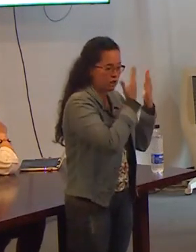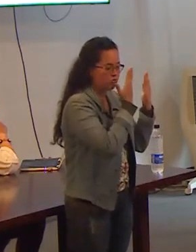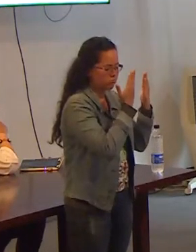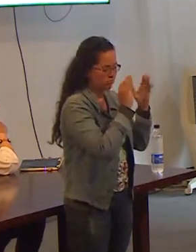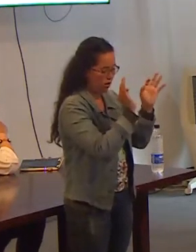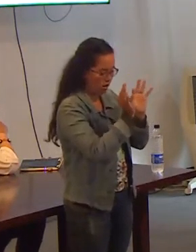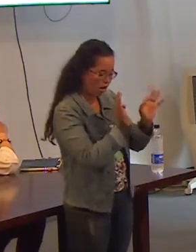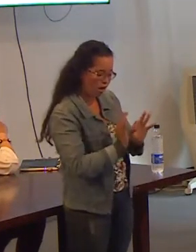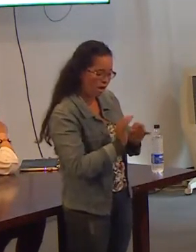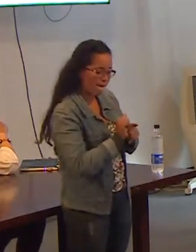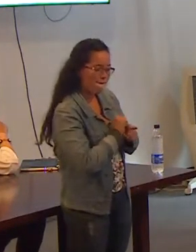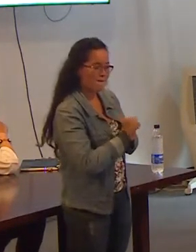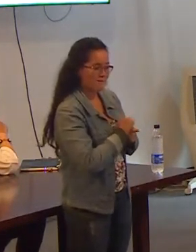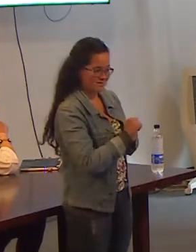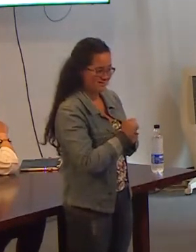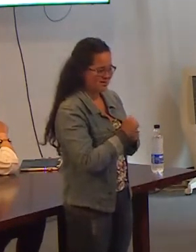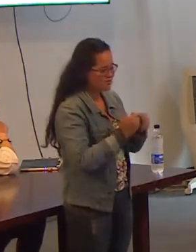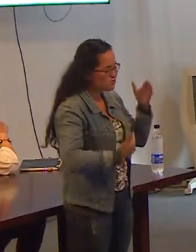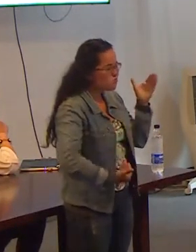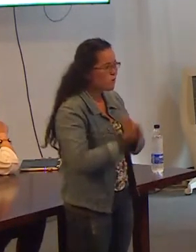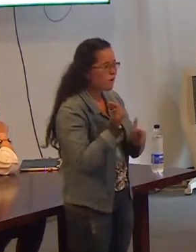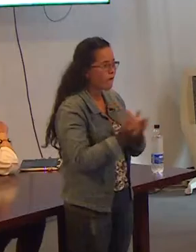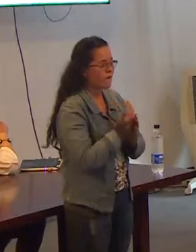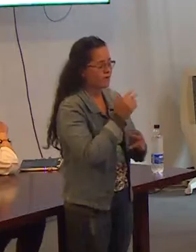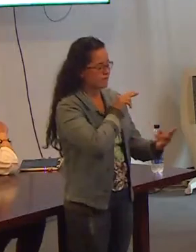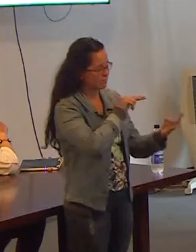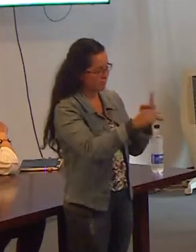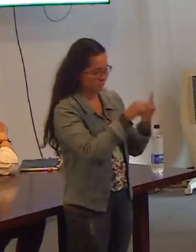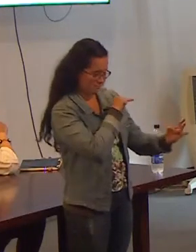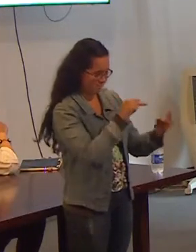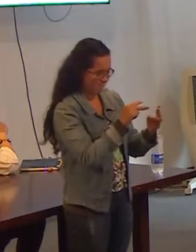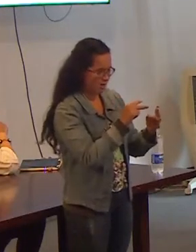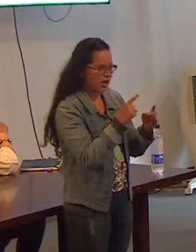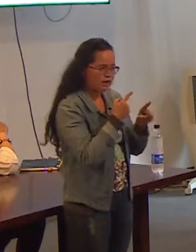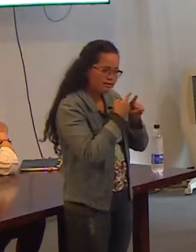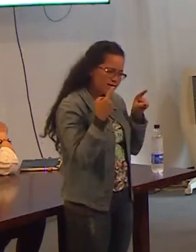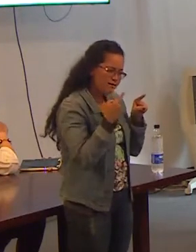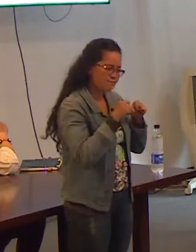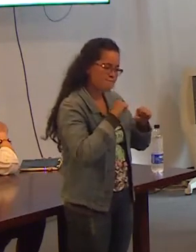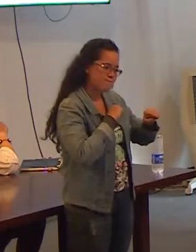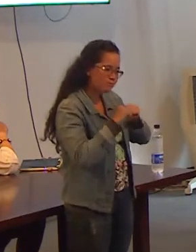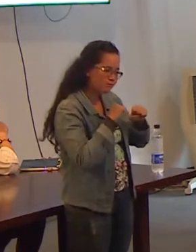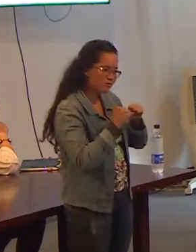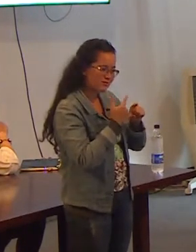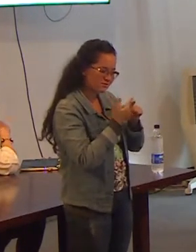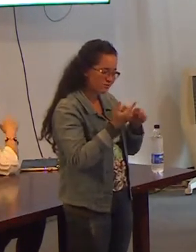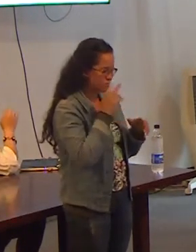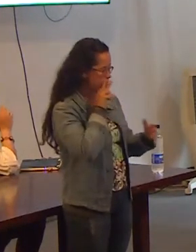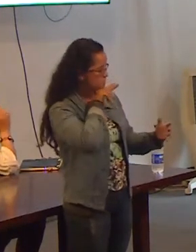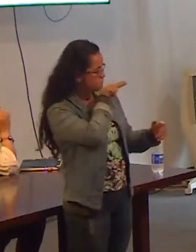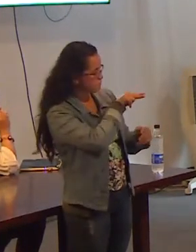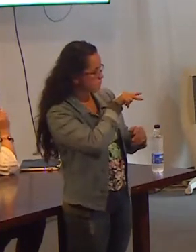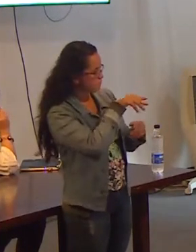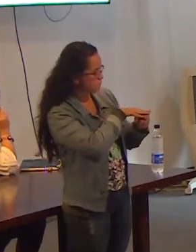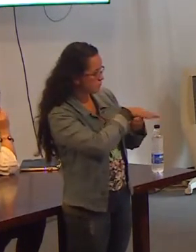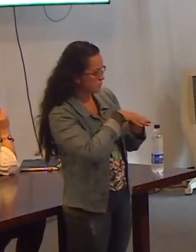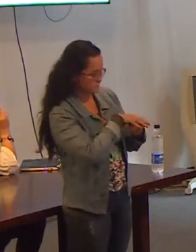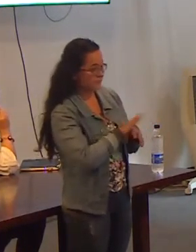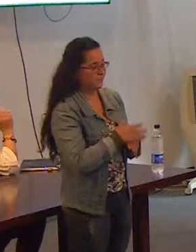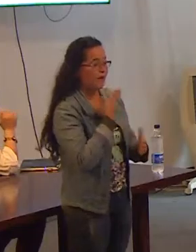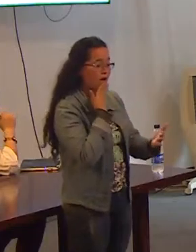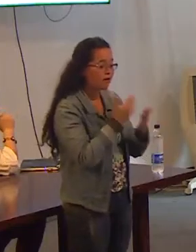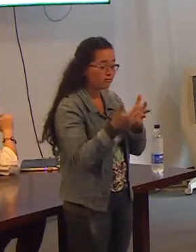organizar nuestras prácticas, verlo desde nuevas perspectivas y tener otra dinámica hacia ellas. Entonces, gracias a la sistematización